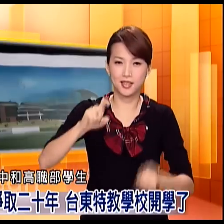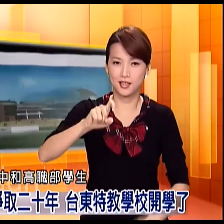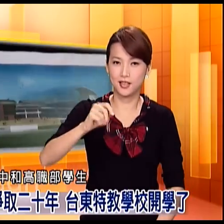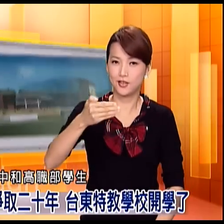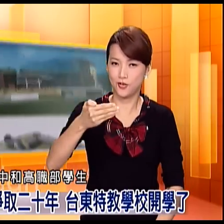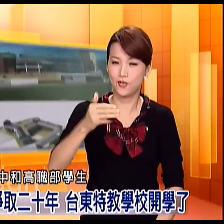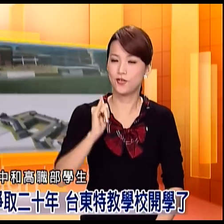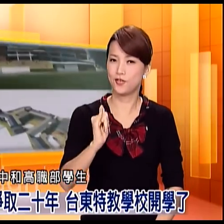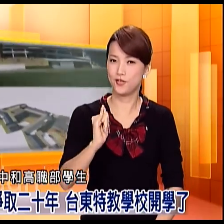生。